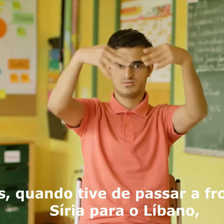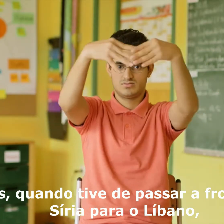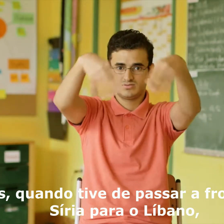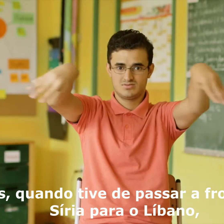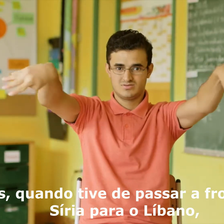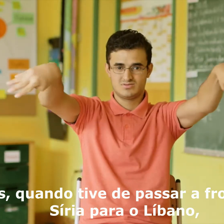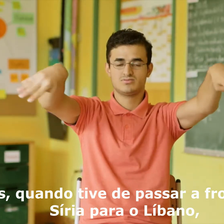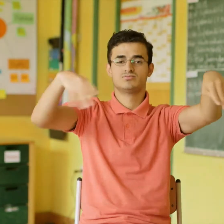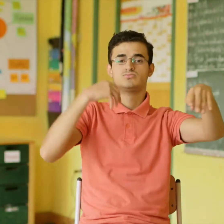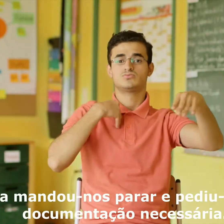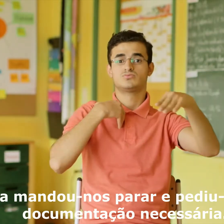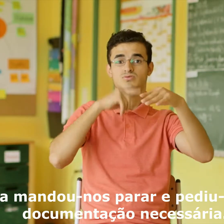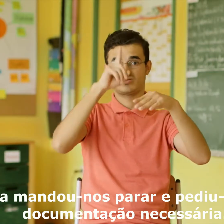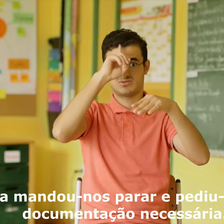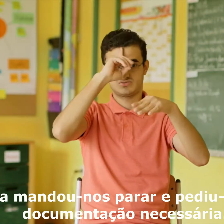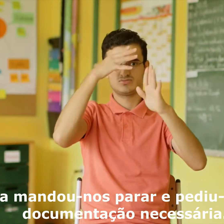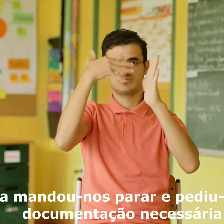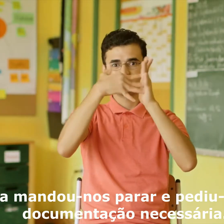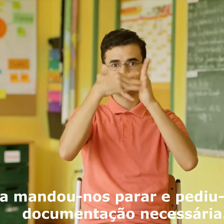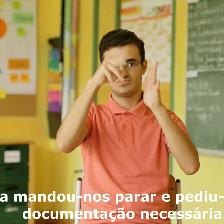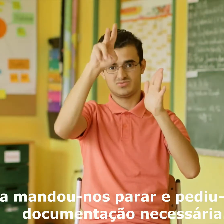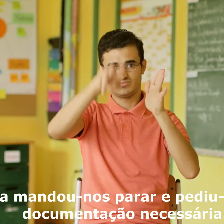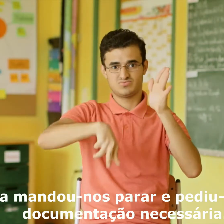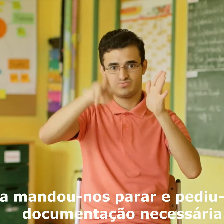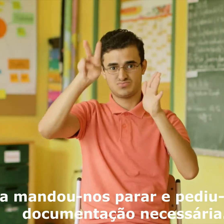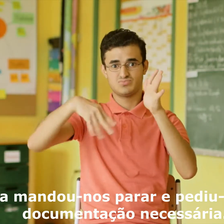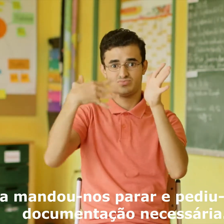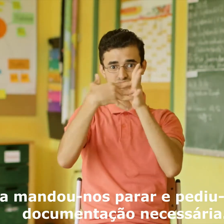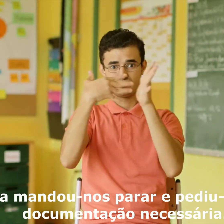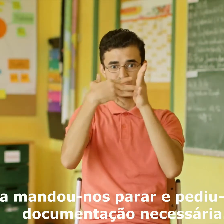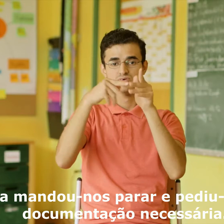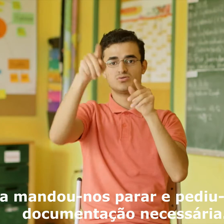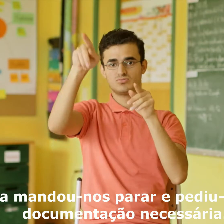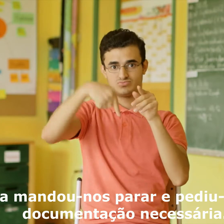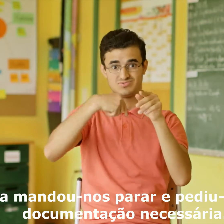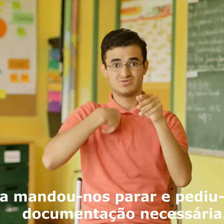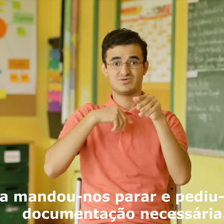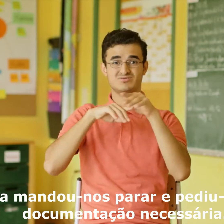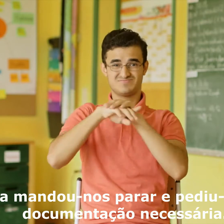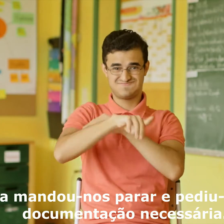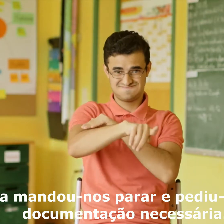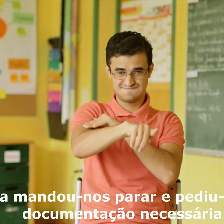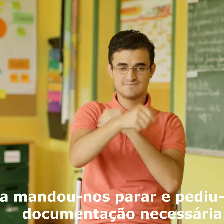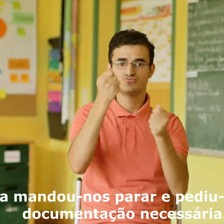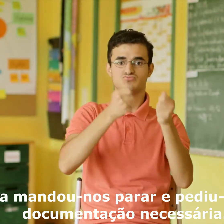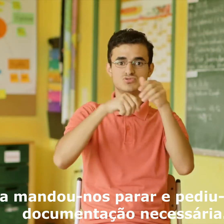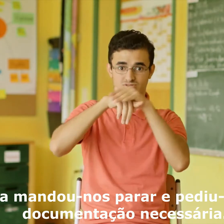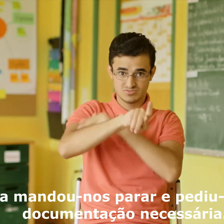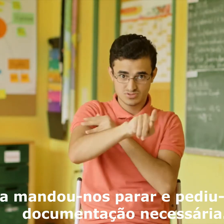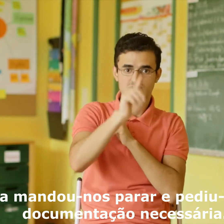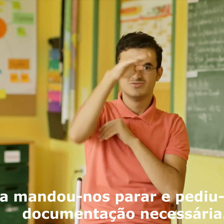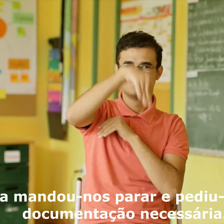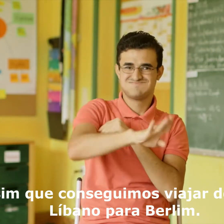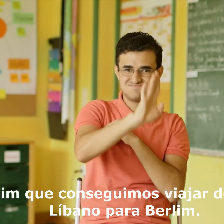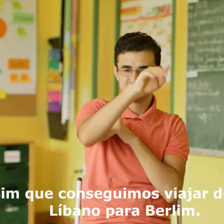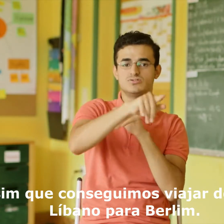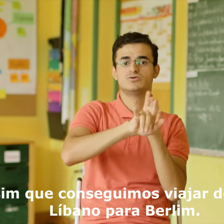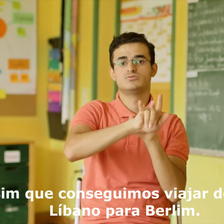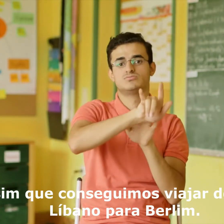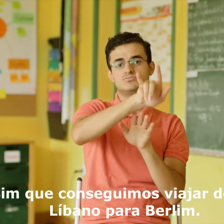Líbano. A polícia parou-nos, organizou todos os documentos e foi então que